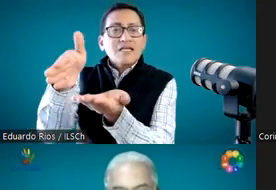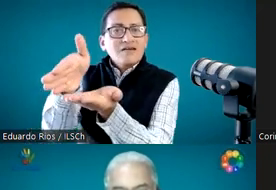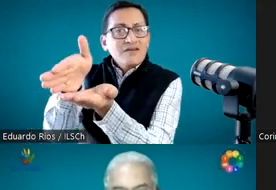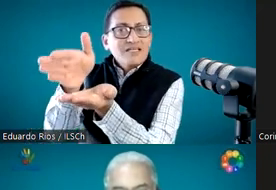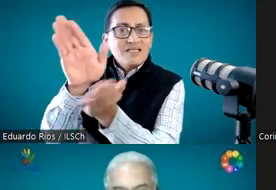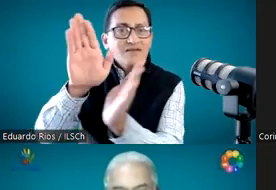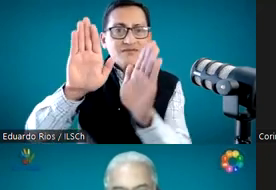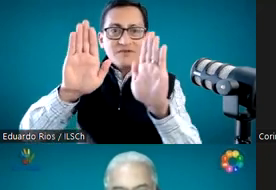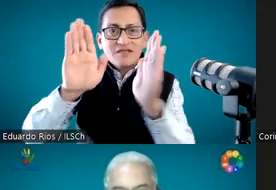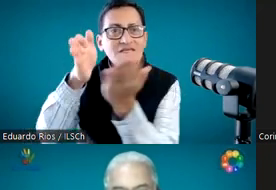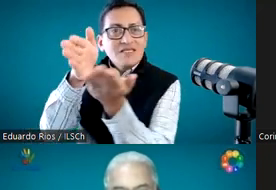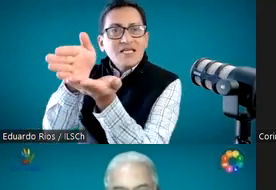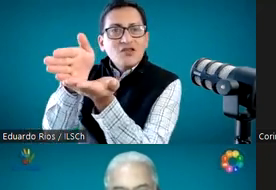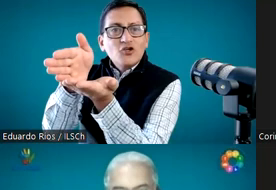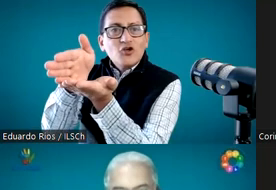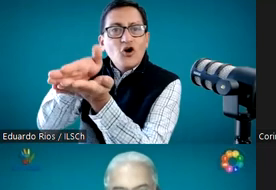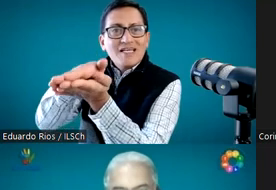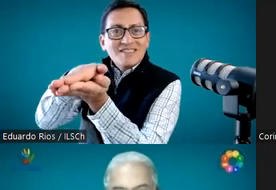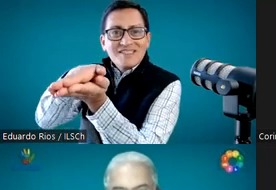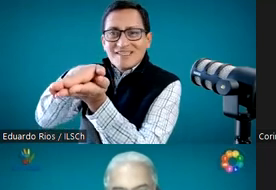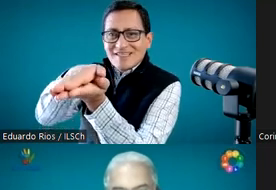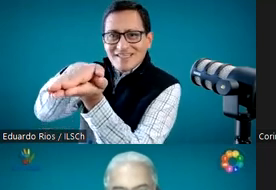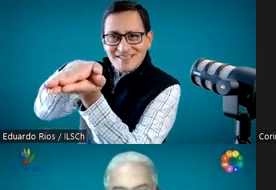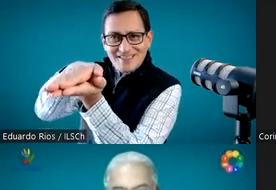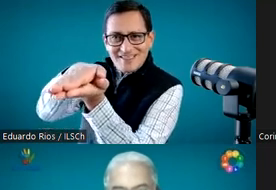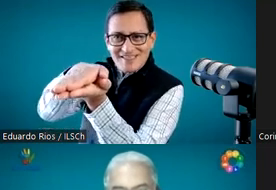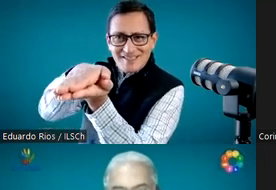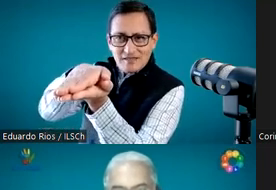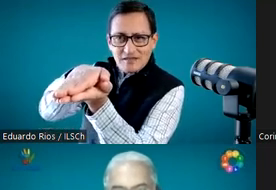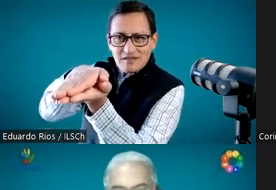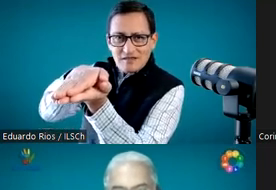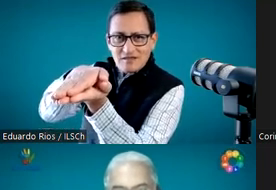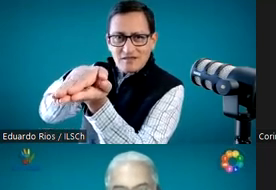Luego que tiene, fíjense, tiene dos hojas.